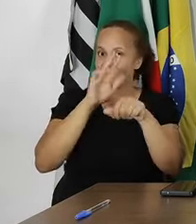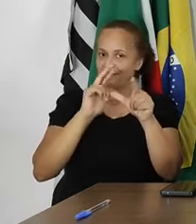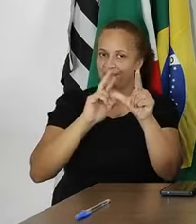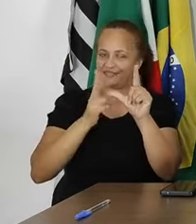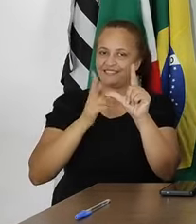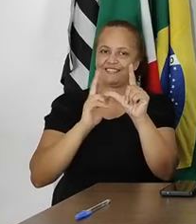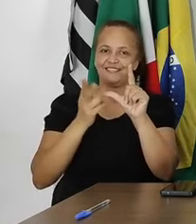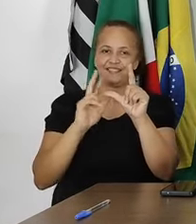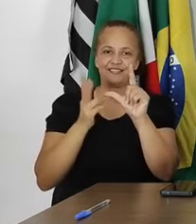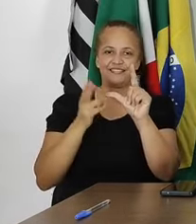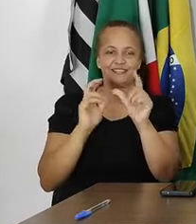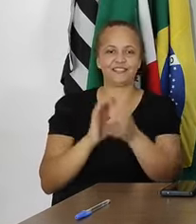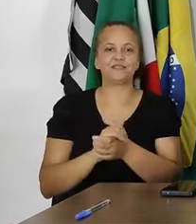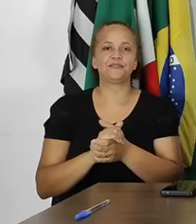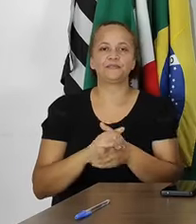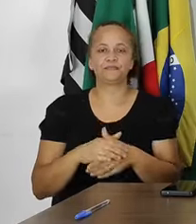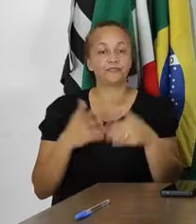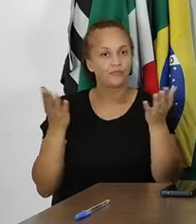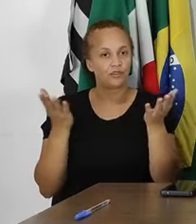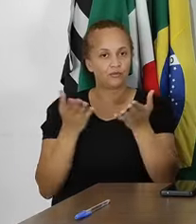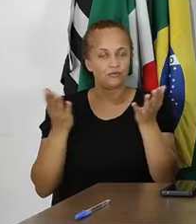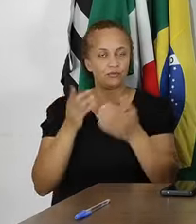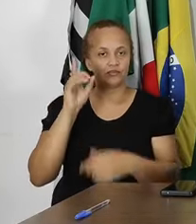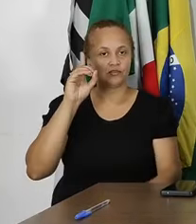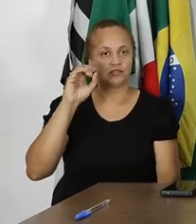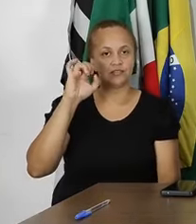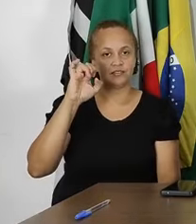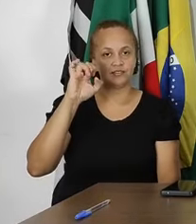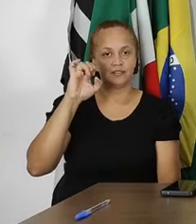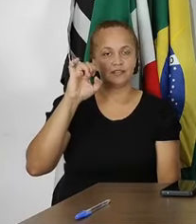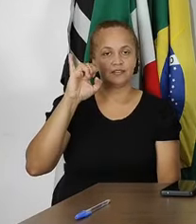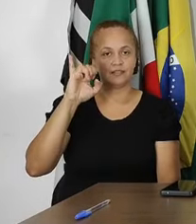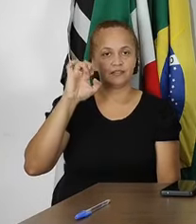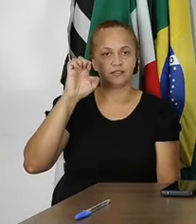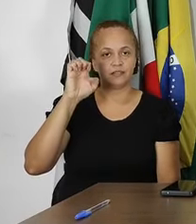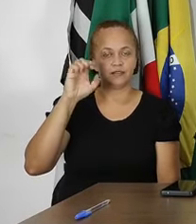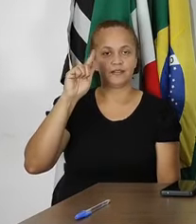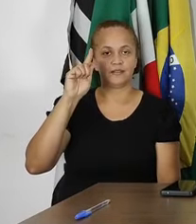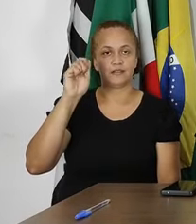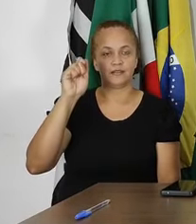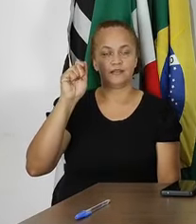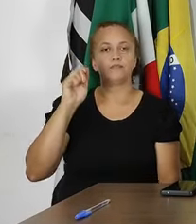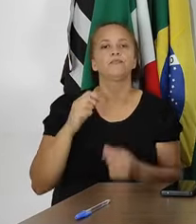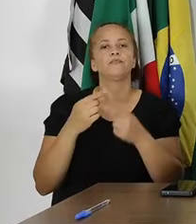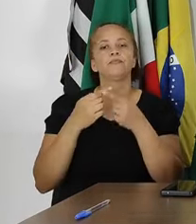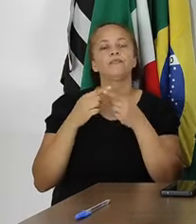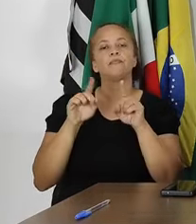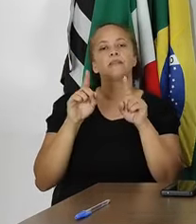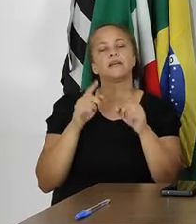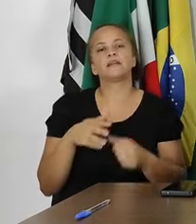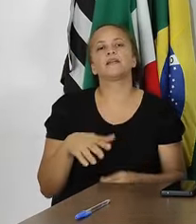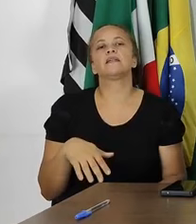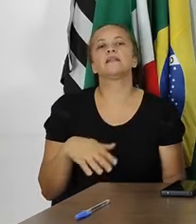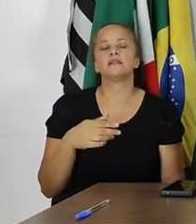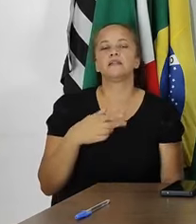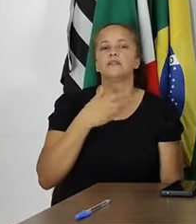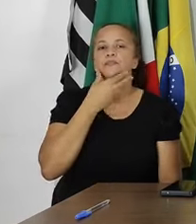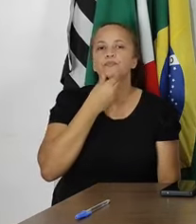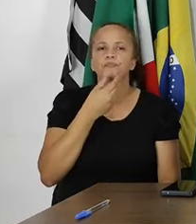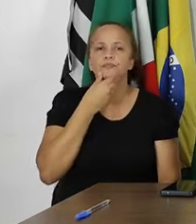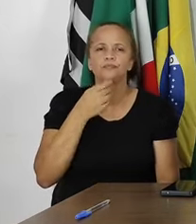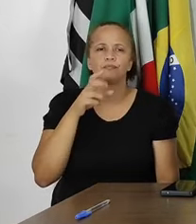live. Hoje seria o Diego a ministrar, mas nós fizemos uma troca. O Diego está meio gripado. Melhoras para você, Diegão.